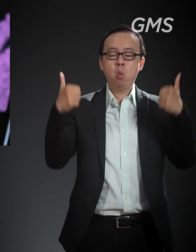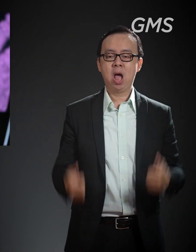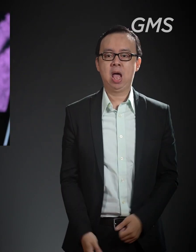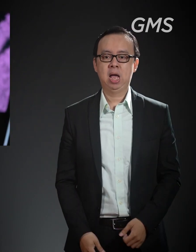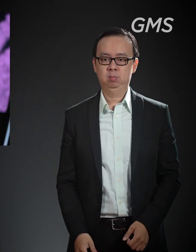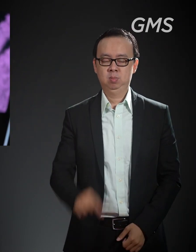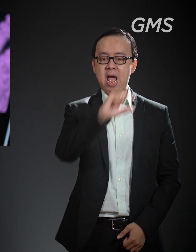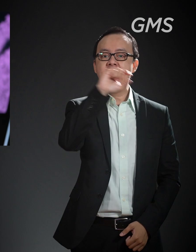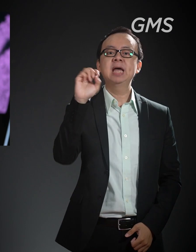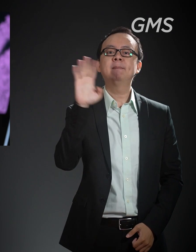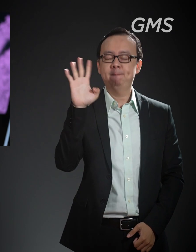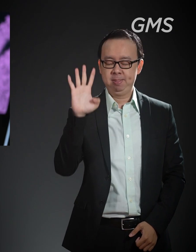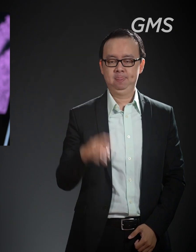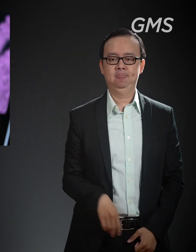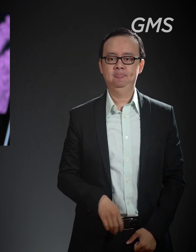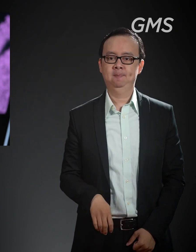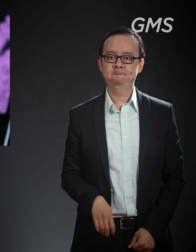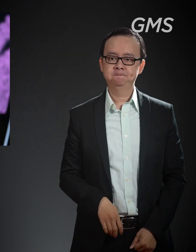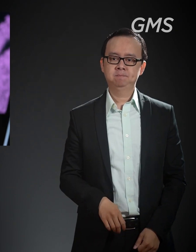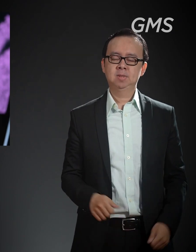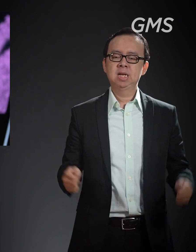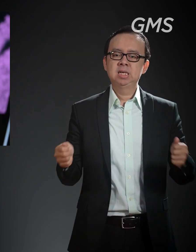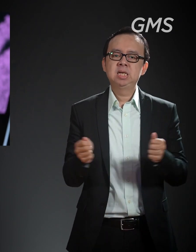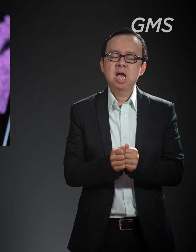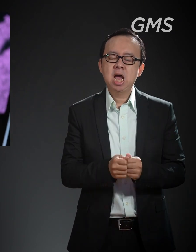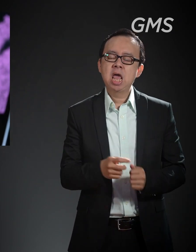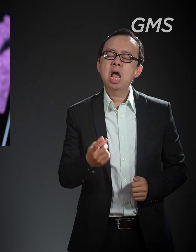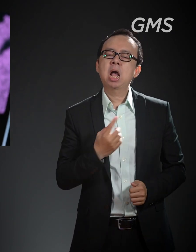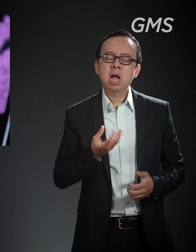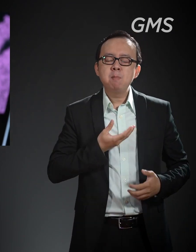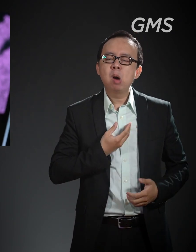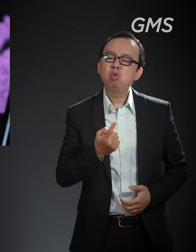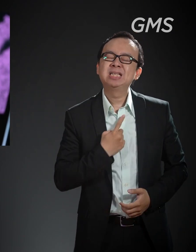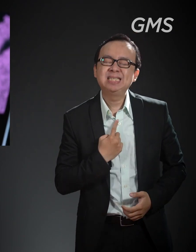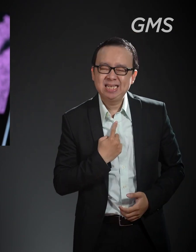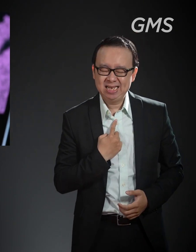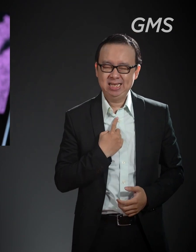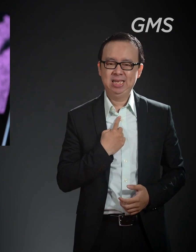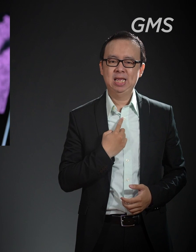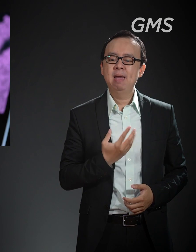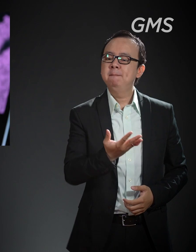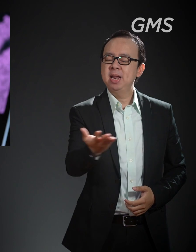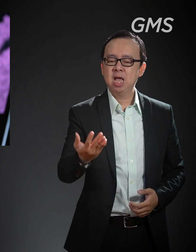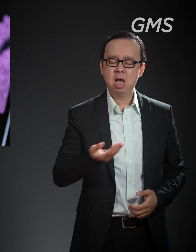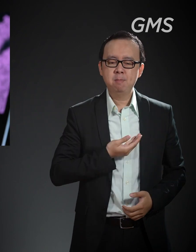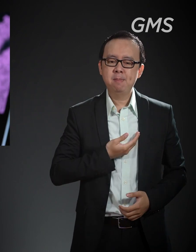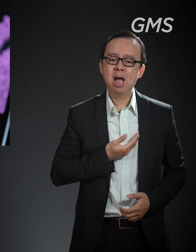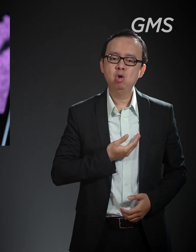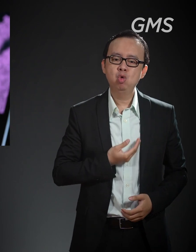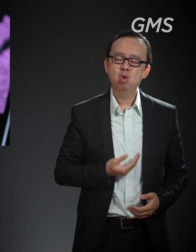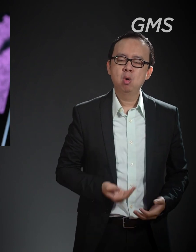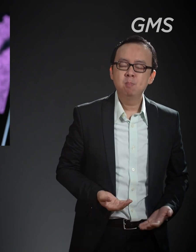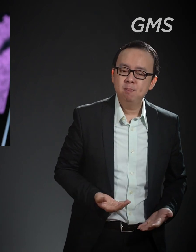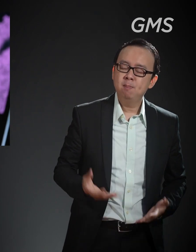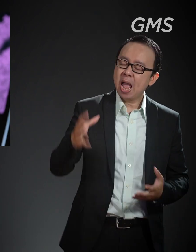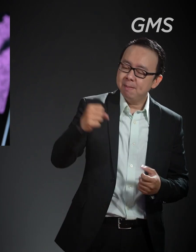Dengan kerelaan sendiri mereka meminta dan mendesak kepada kami supaya mereka juga beroleh kasih karunia untuk mengambil bagian dalam